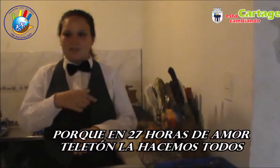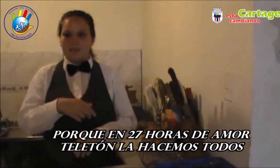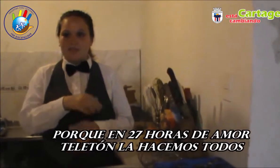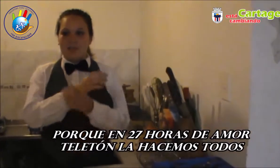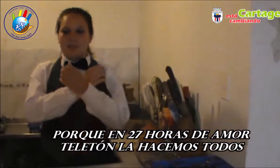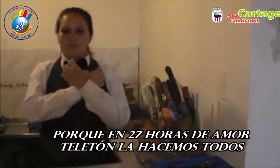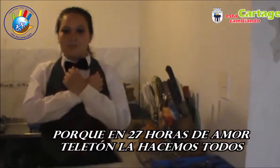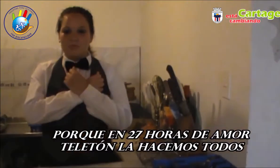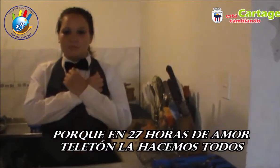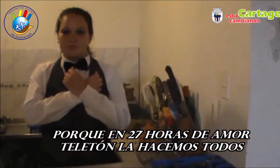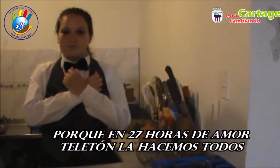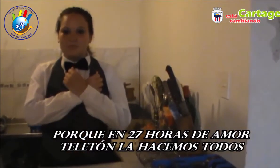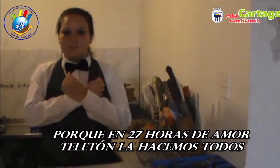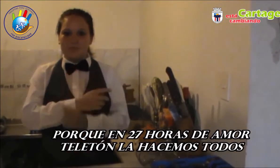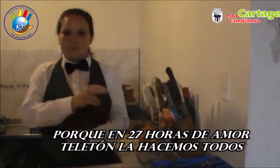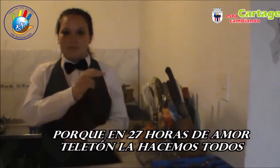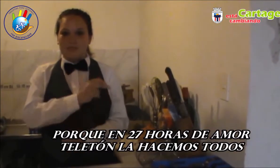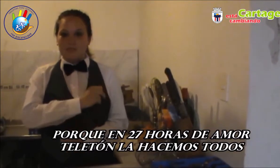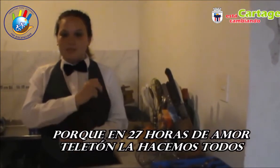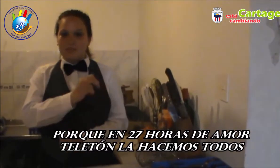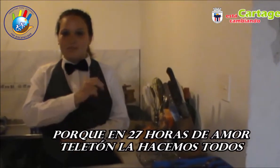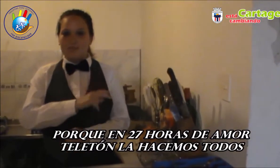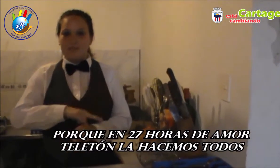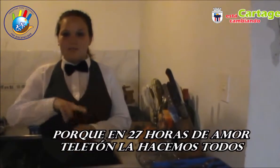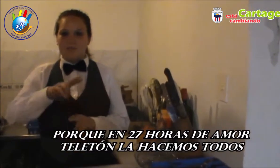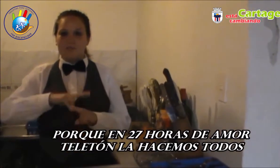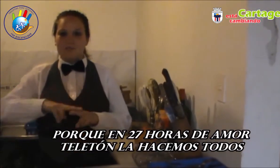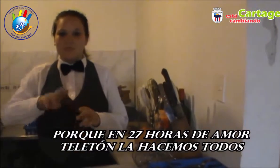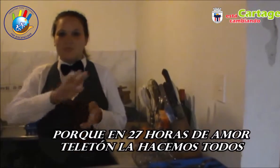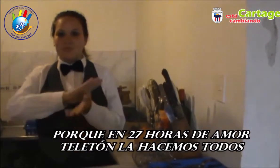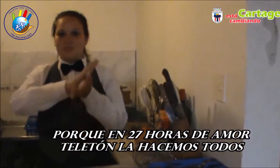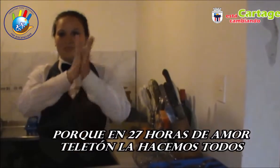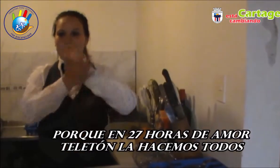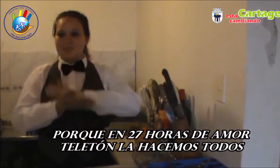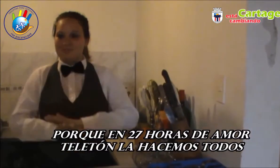horas de amor, Teletón la hacemos todos. La hacemos.